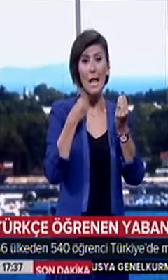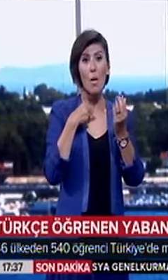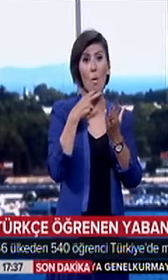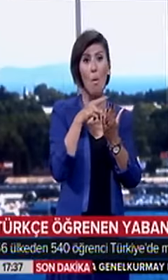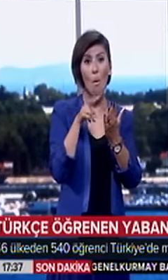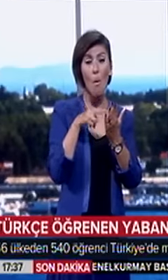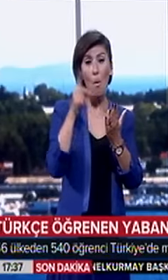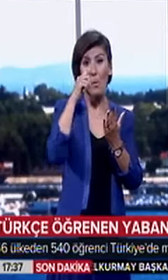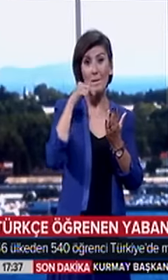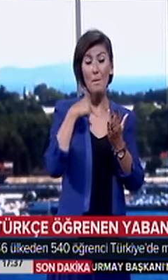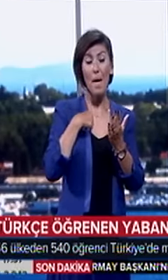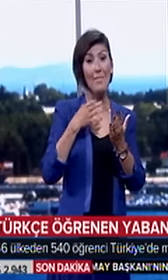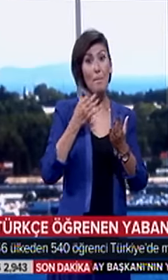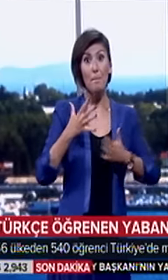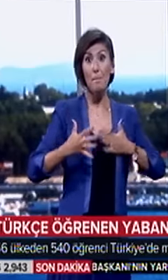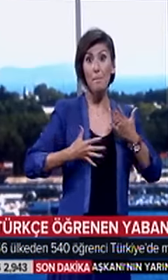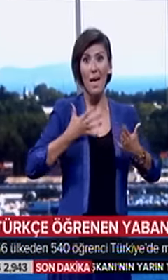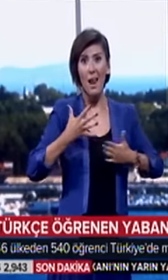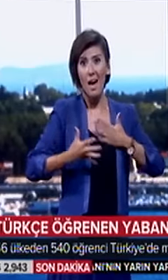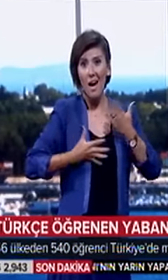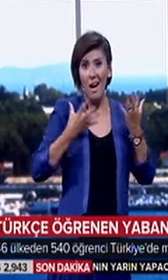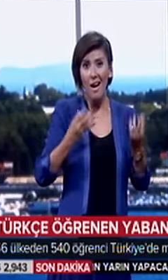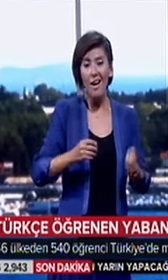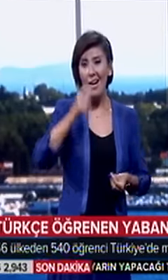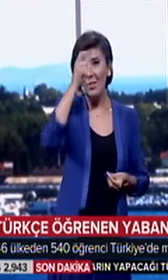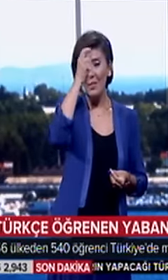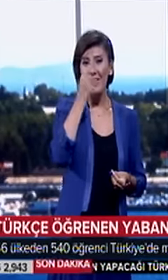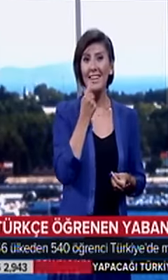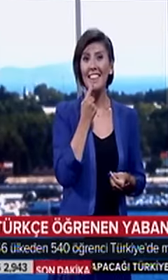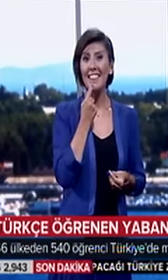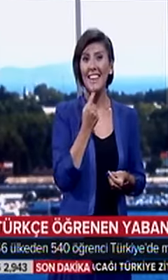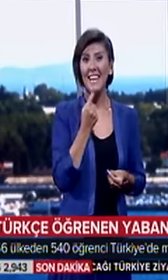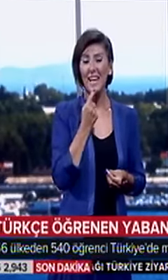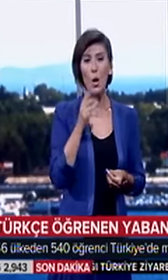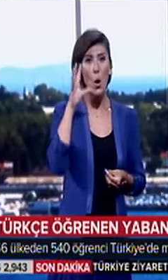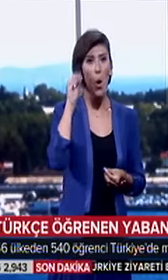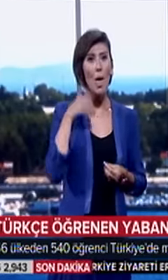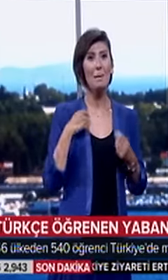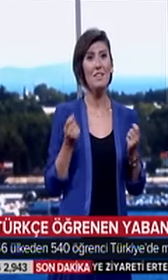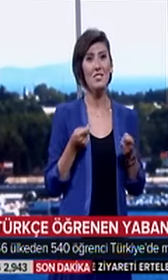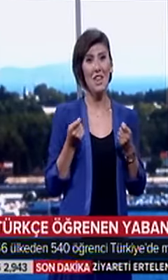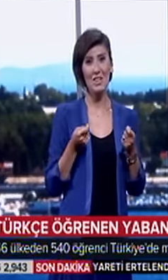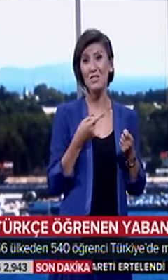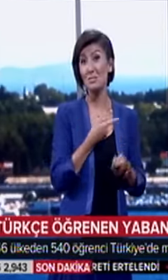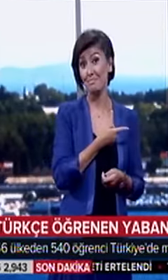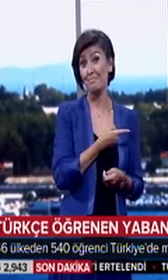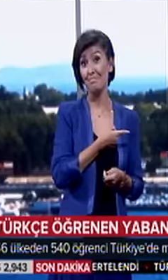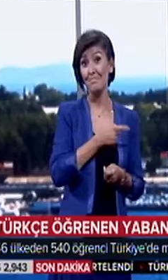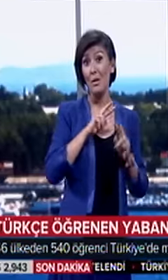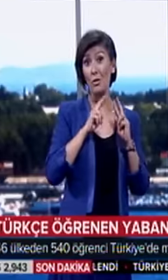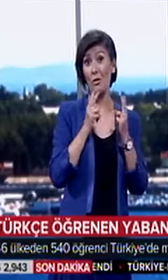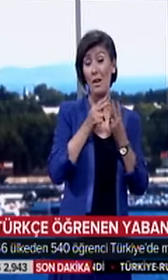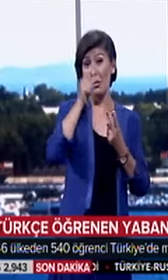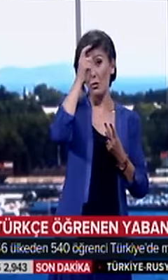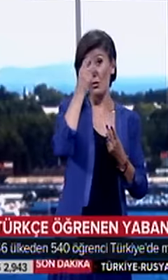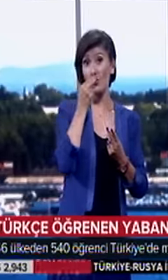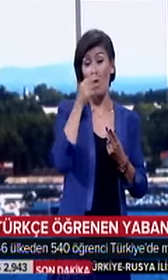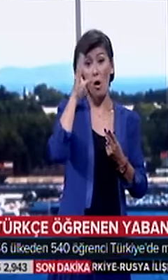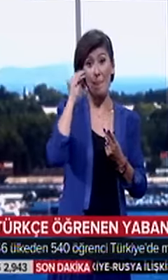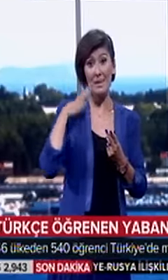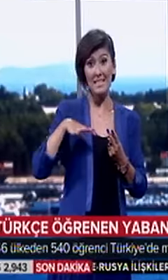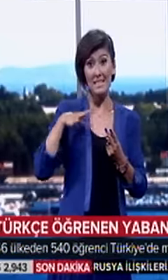yüzden ben biraz daha merak ettim ve Türk dili öğrenmeye çalıştım. Dünyada Türkçe öğrenmek isteyenlerin